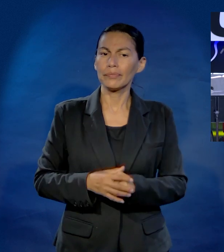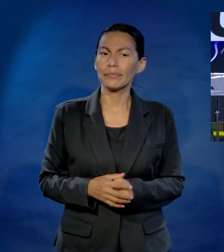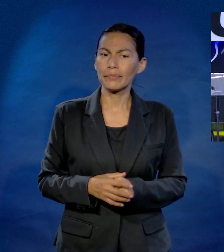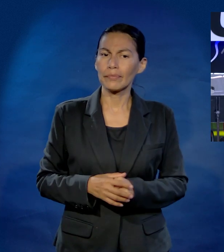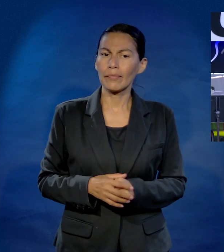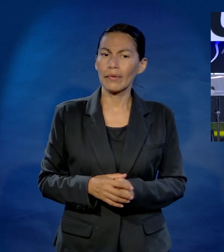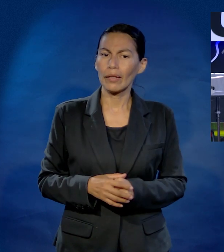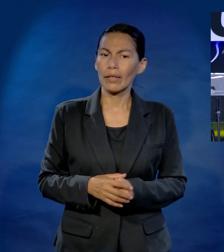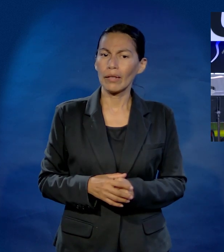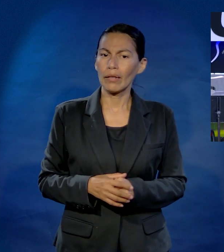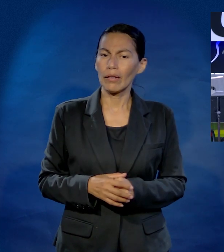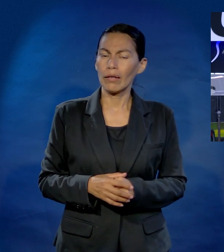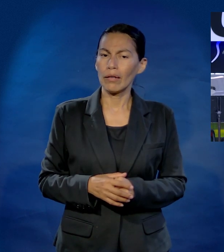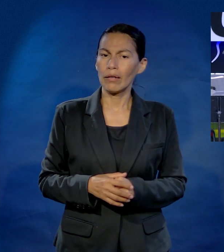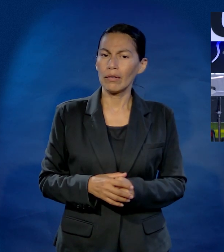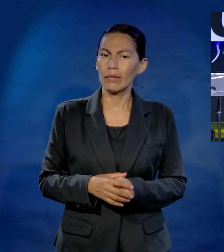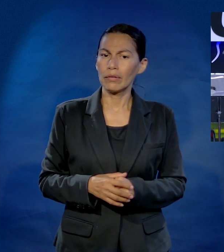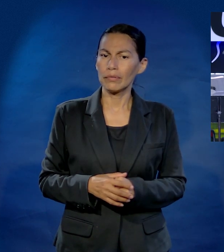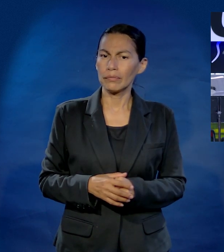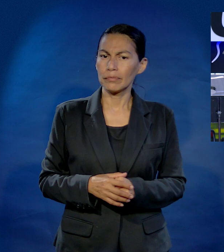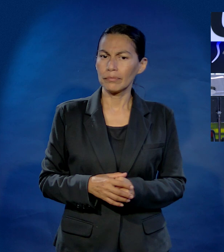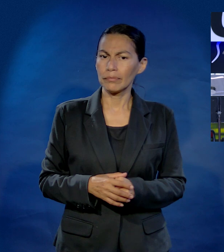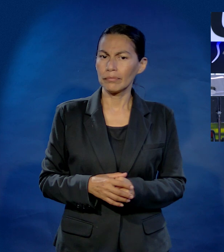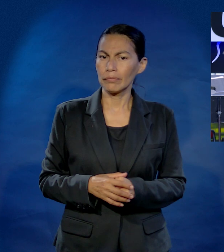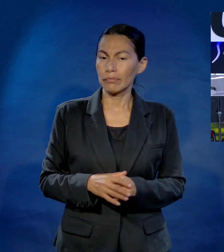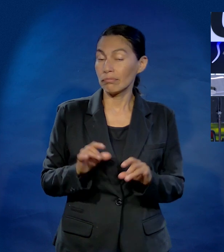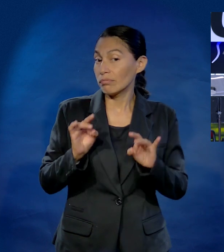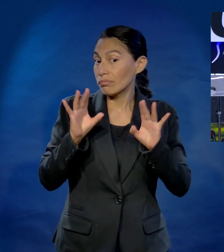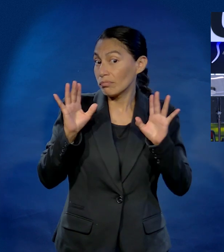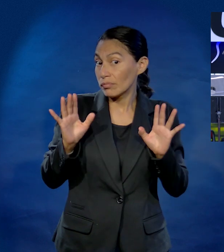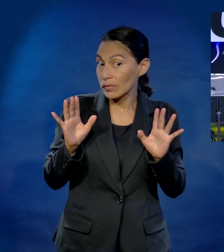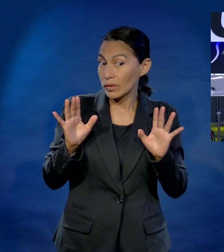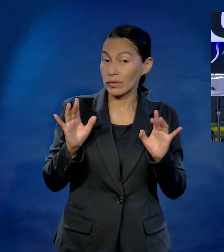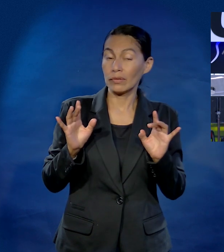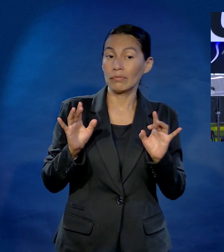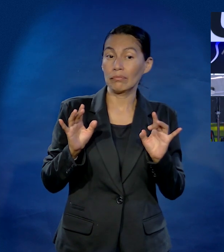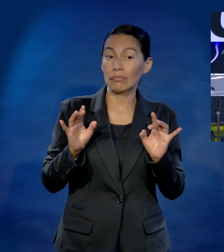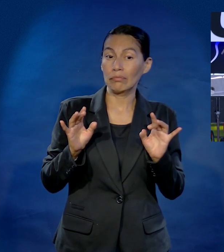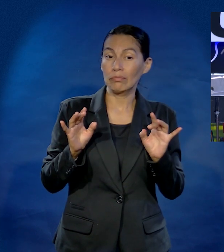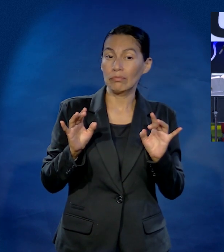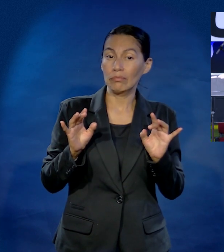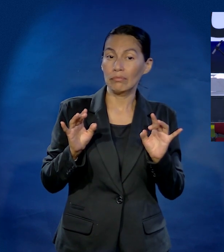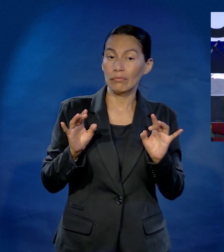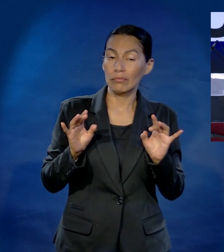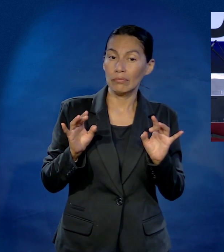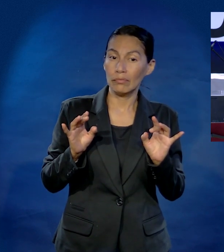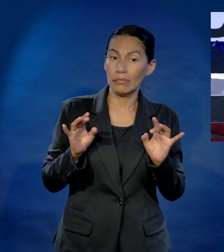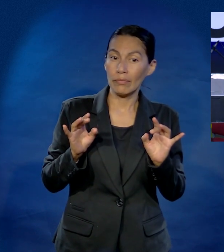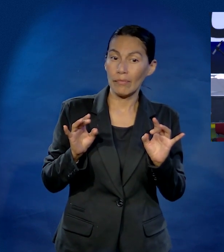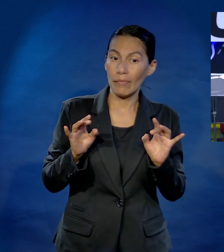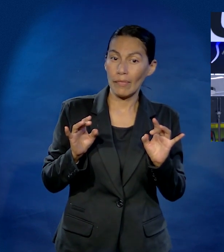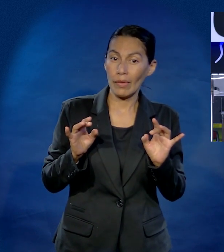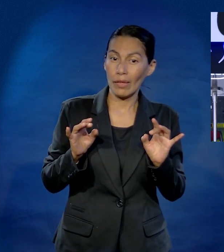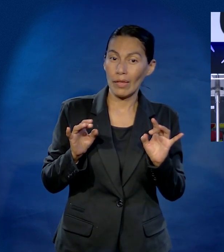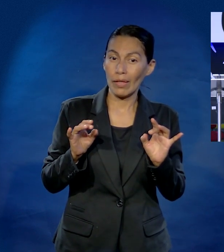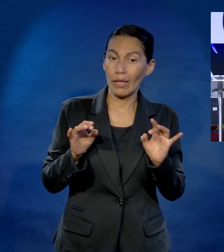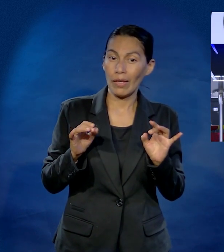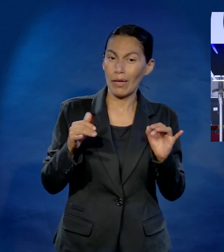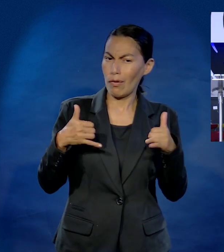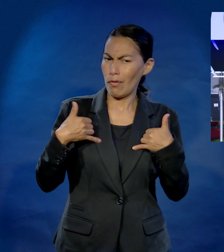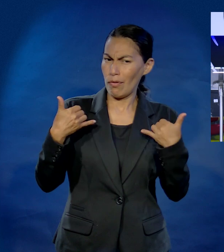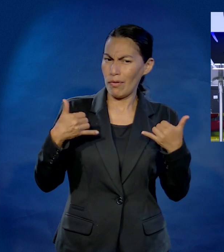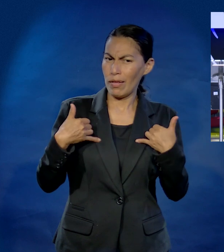este joven. De repente, en una de esas escenas, en un momento, pues, yo diría